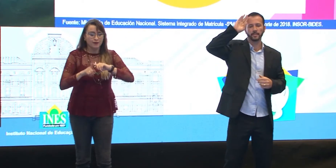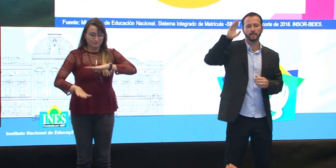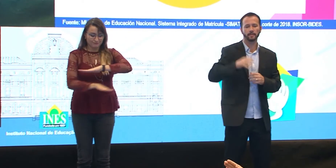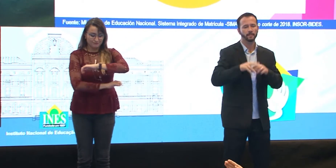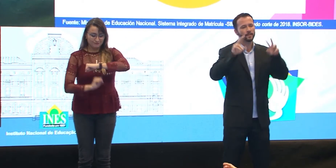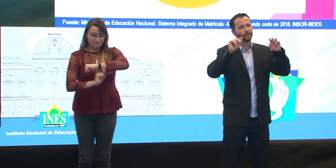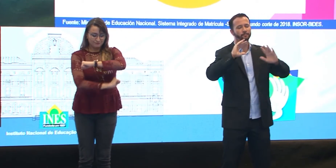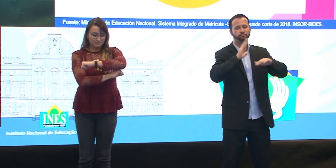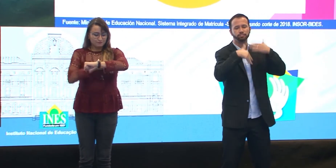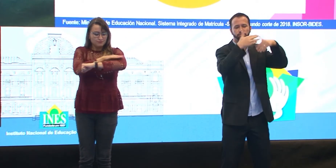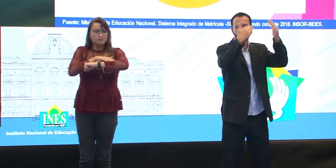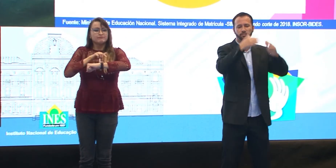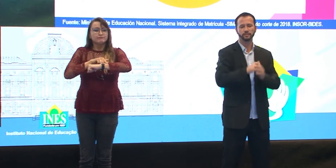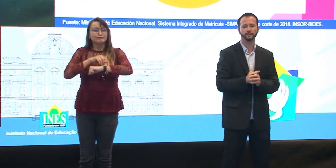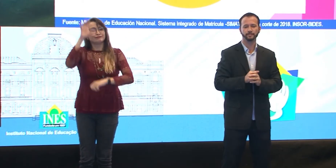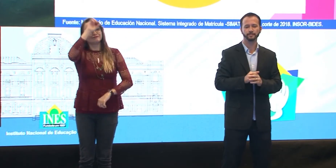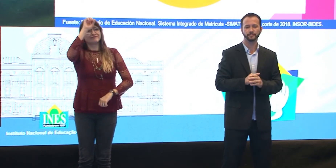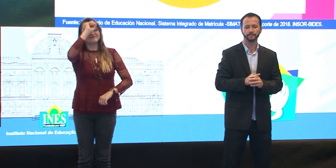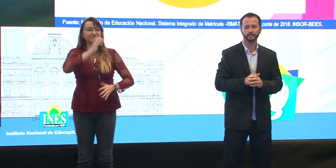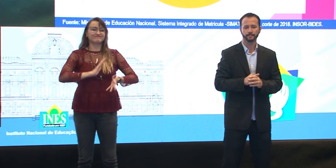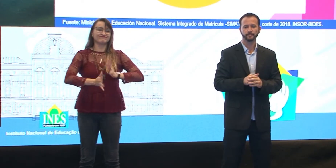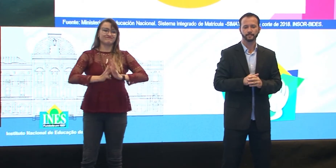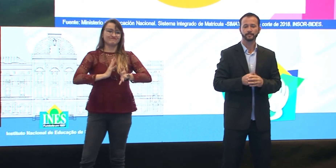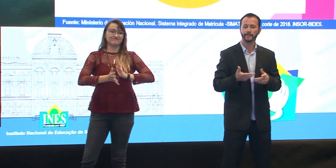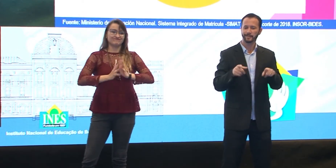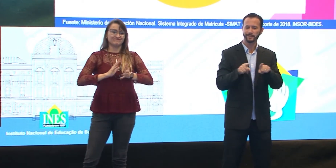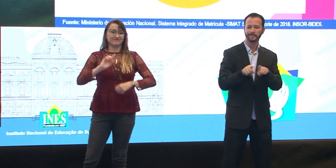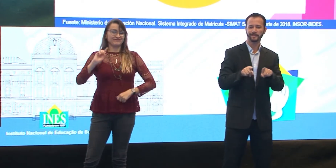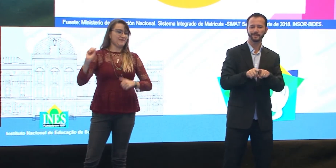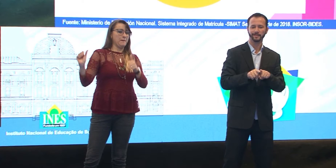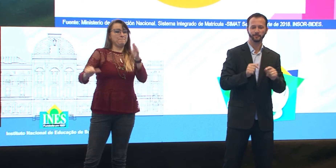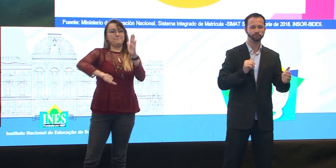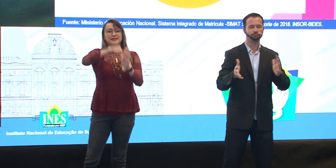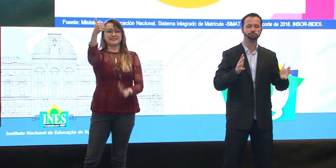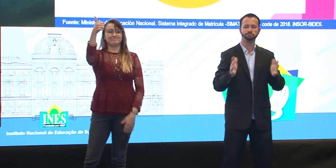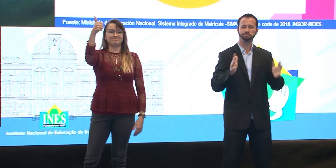Inclusive porque elas precisam ter uma estrutura